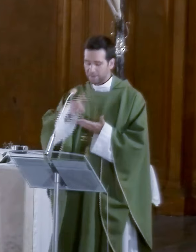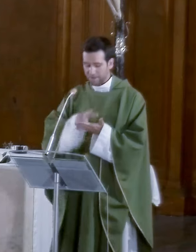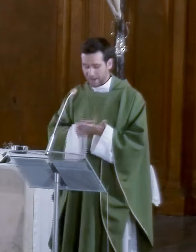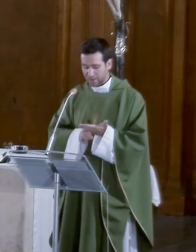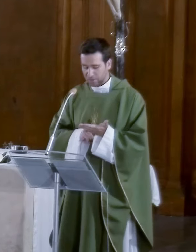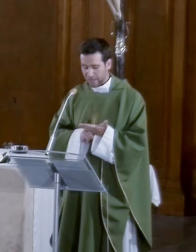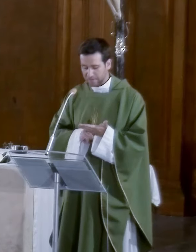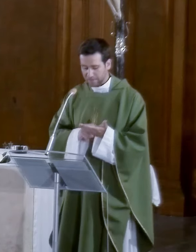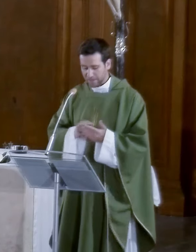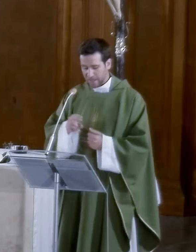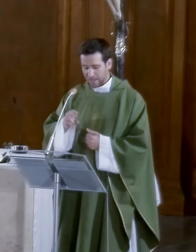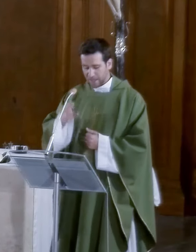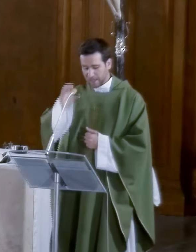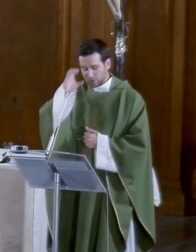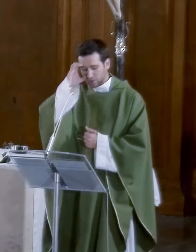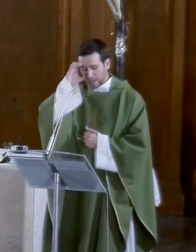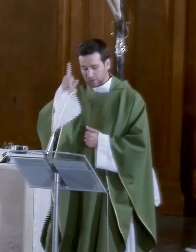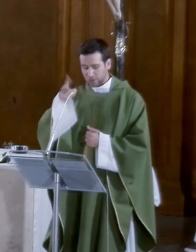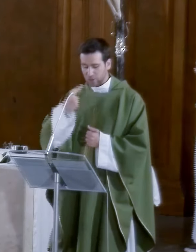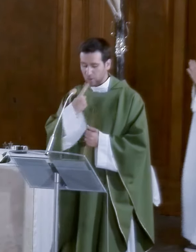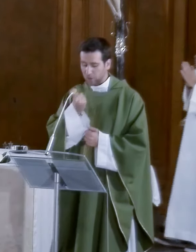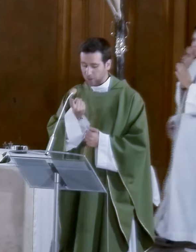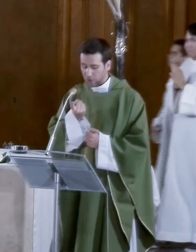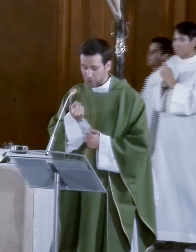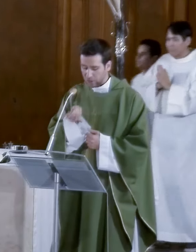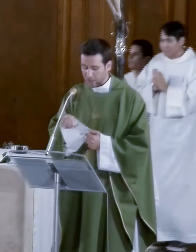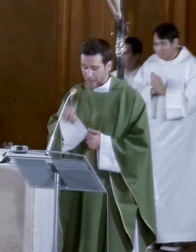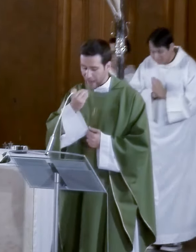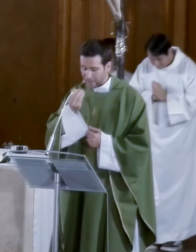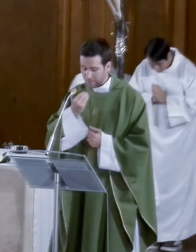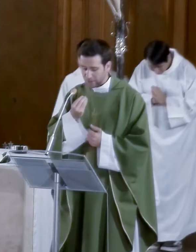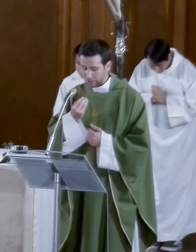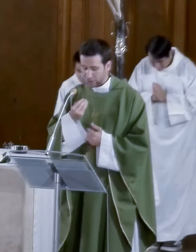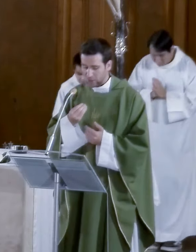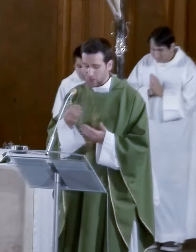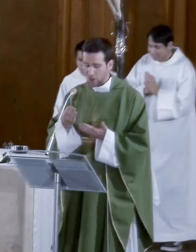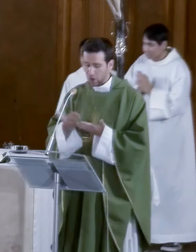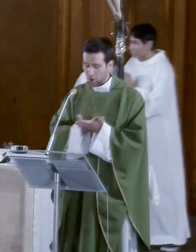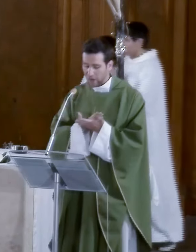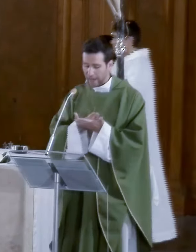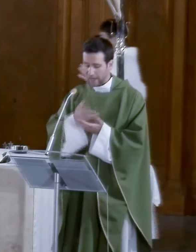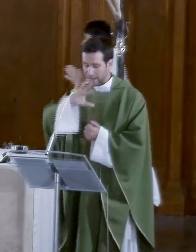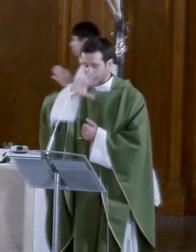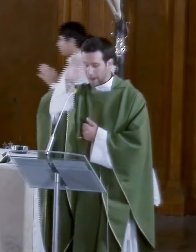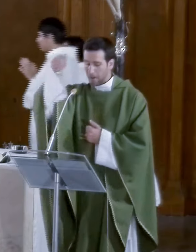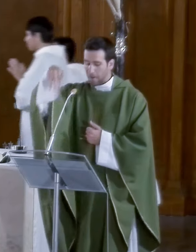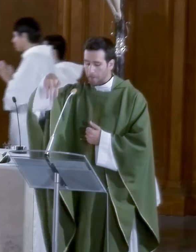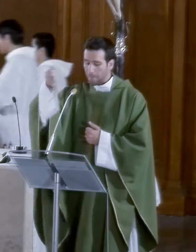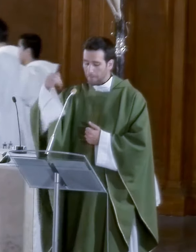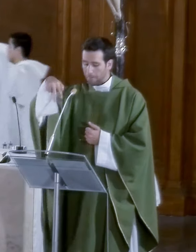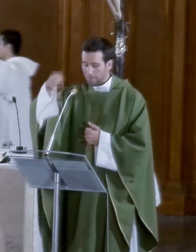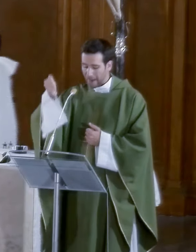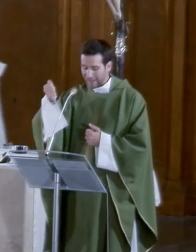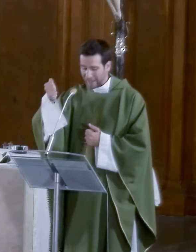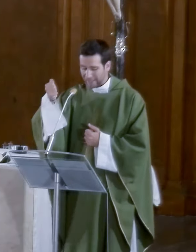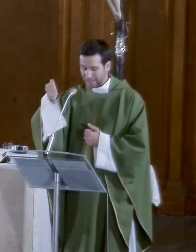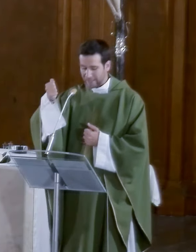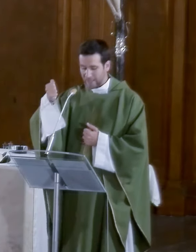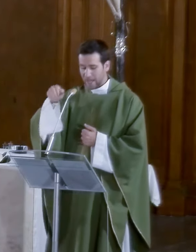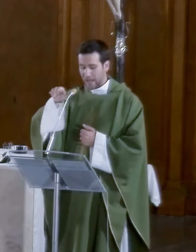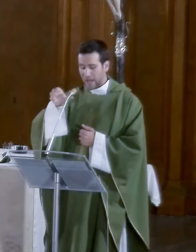En la primera lectura escuchamos cómo Dios alimentó con el